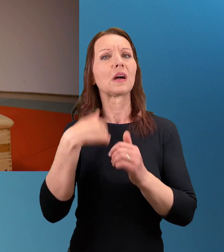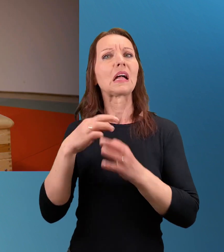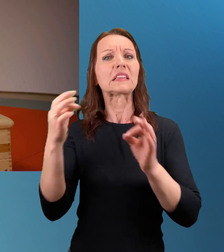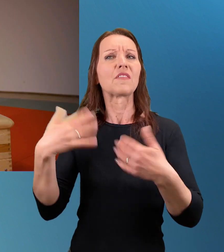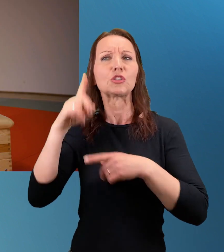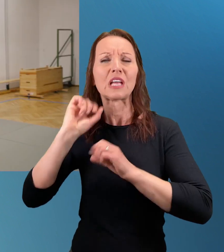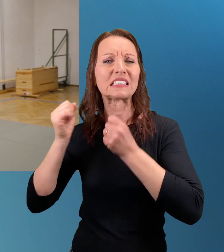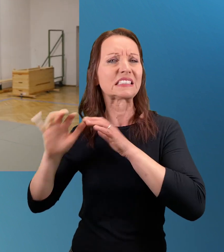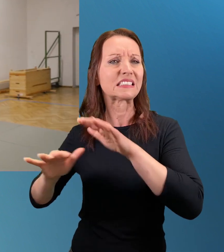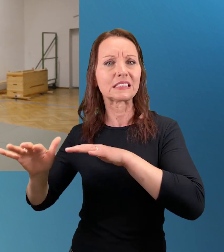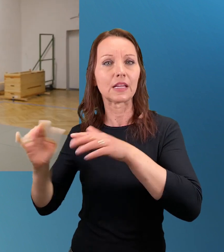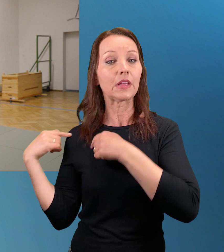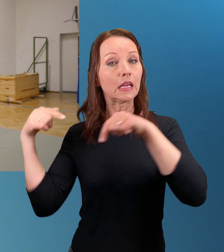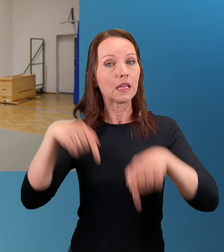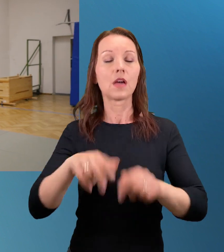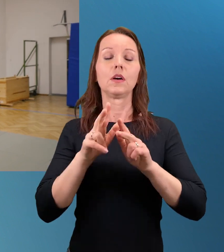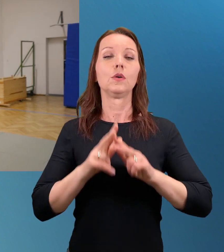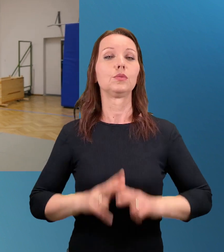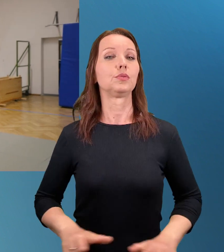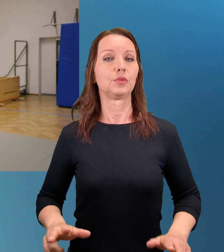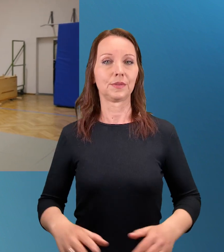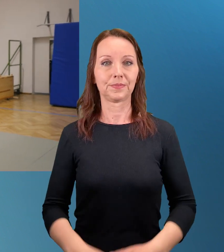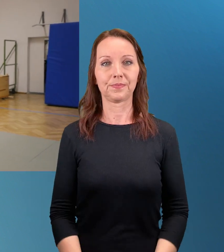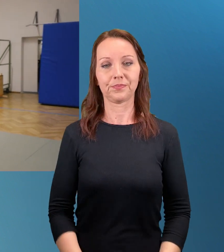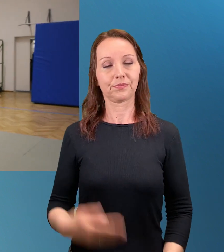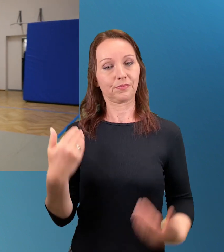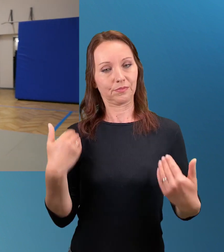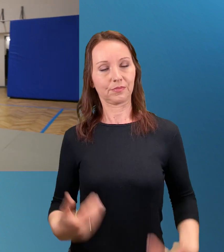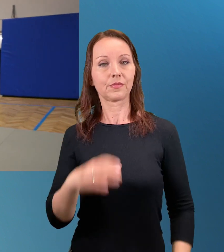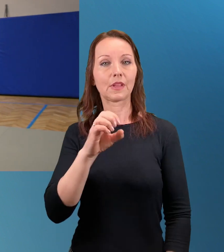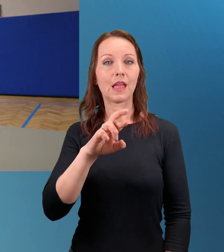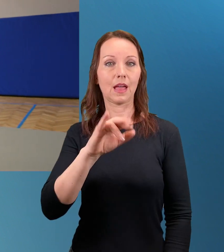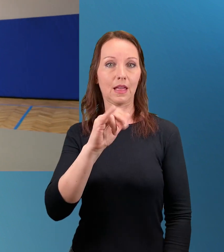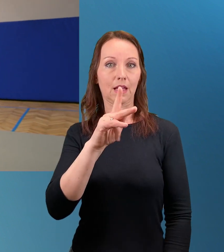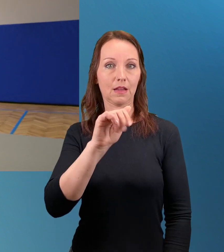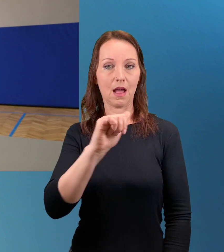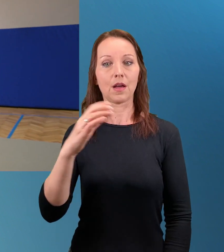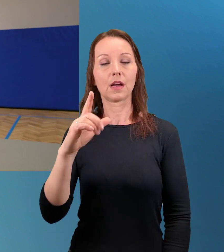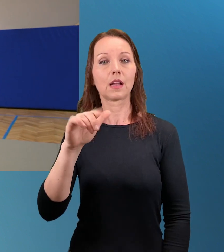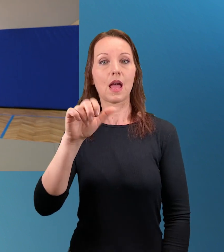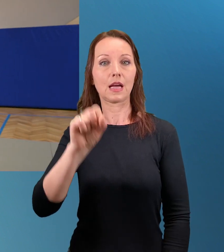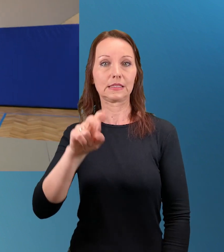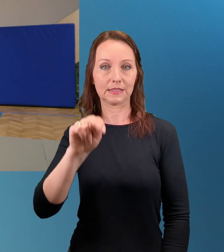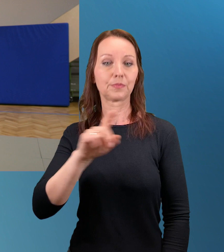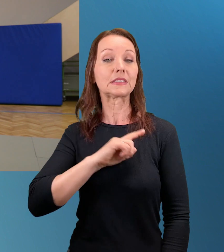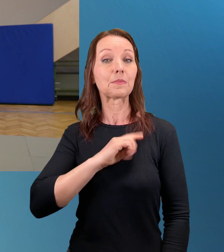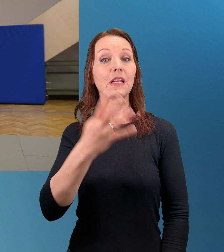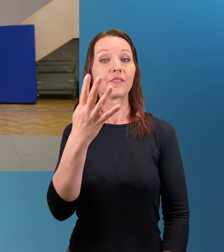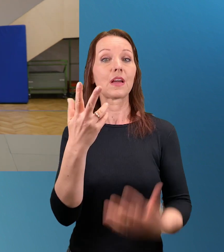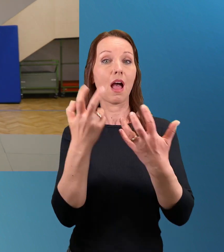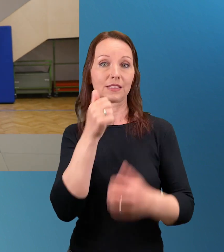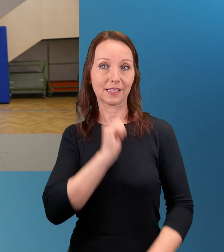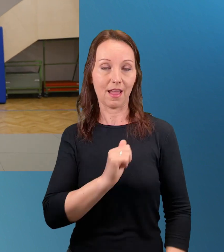das total. Mein Name ist Erika Klaassen. Ich bin 84 Jahre alt